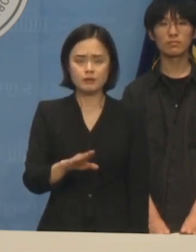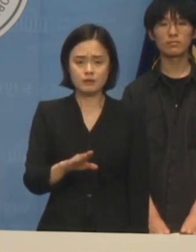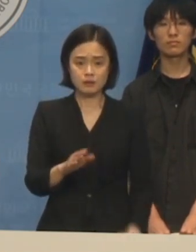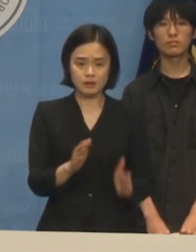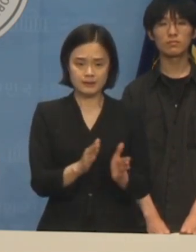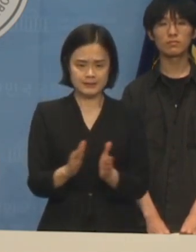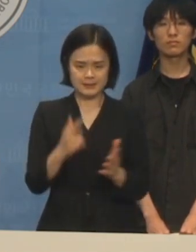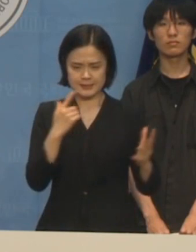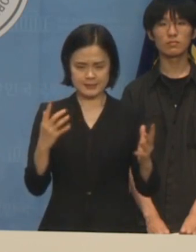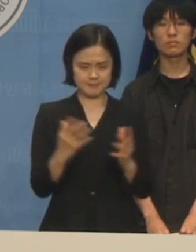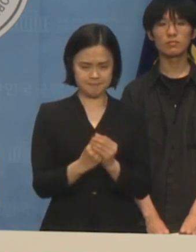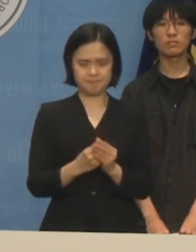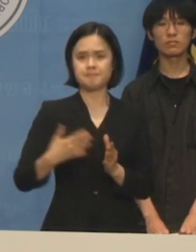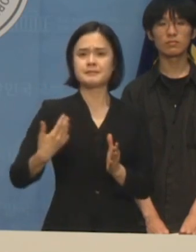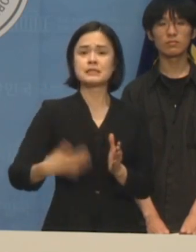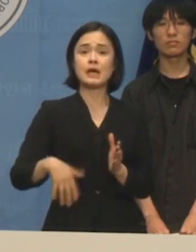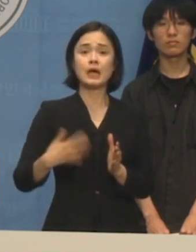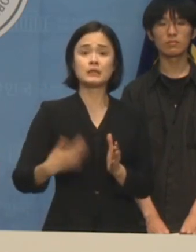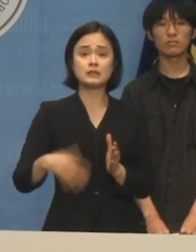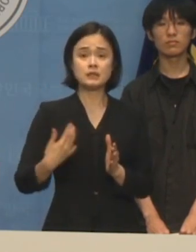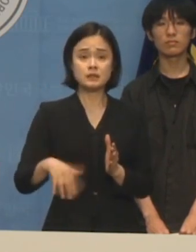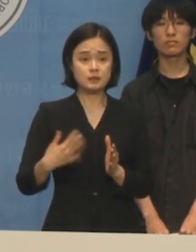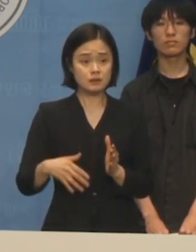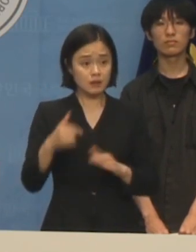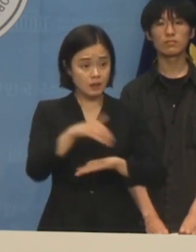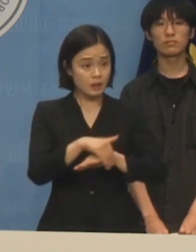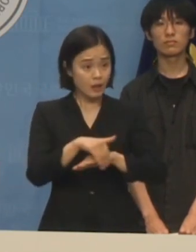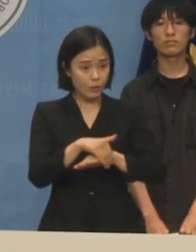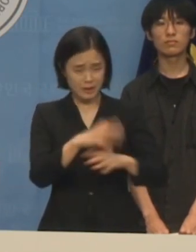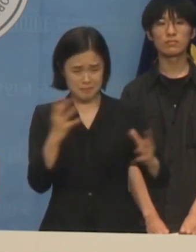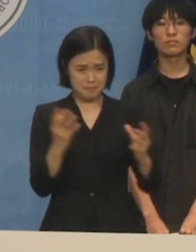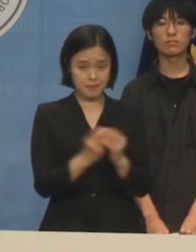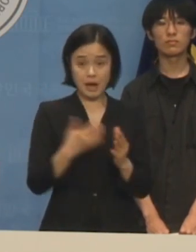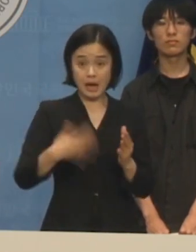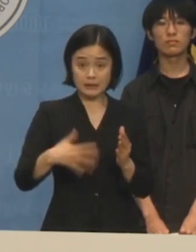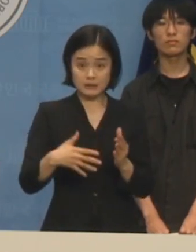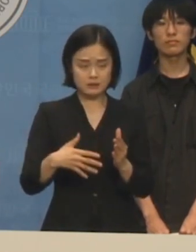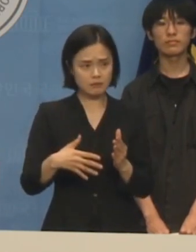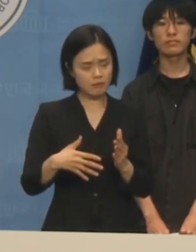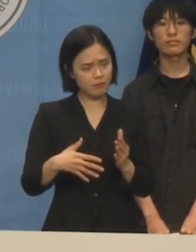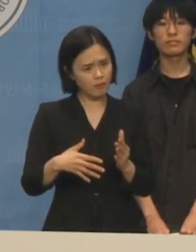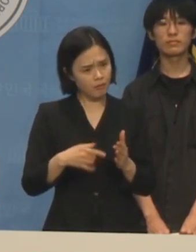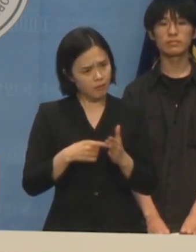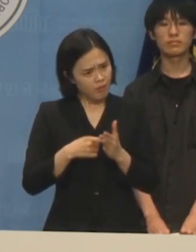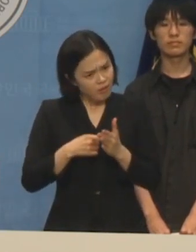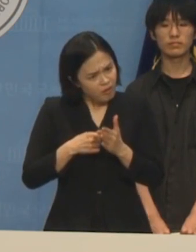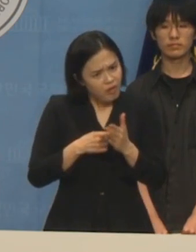없이 무리하게 추진된 연수 사업이 만천하에 드러난 것입니다.